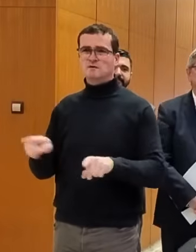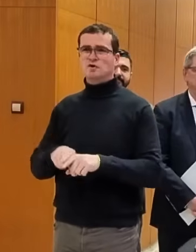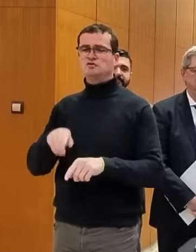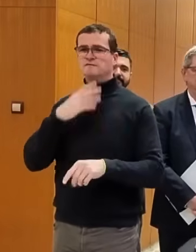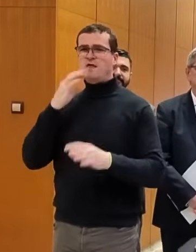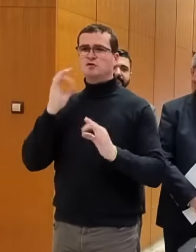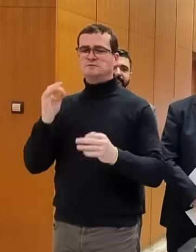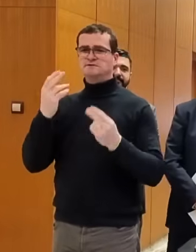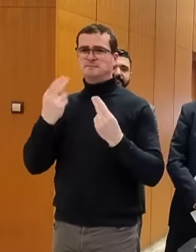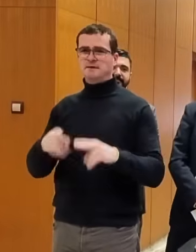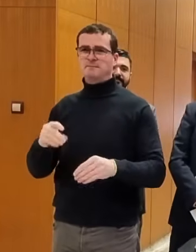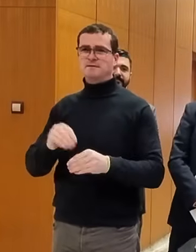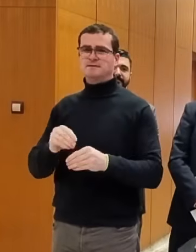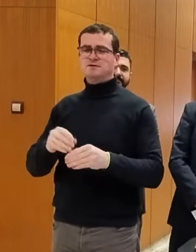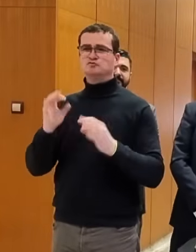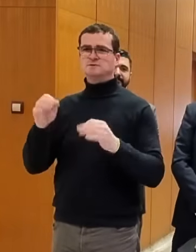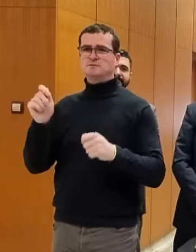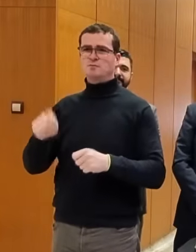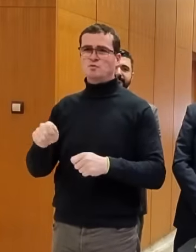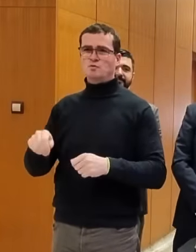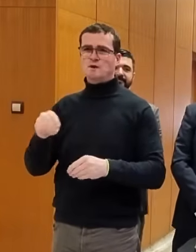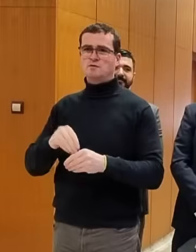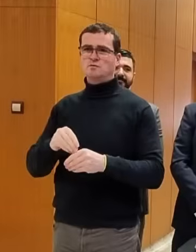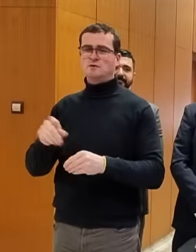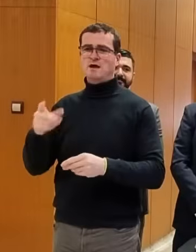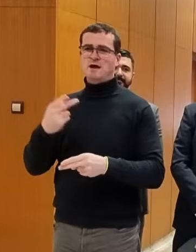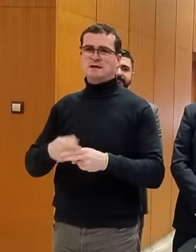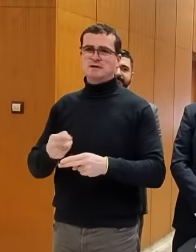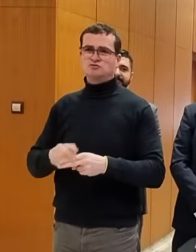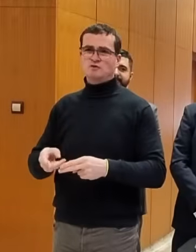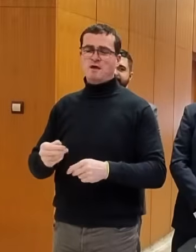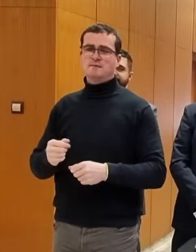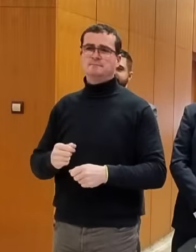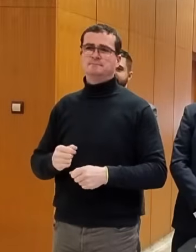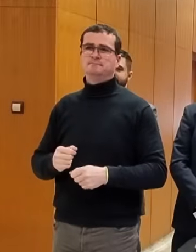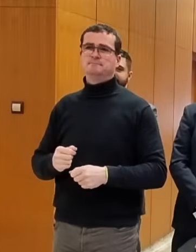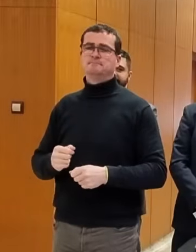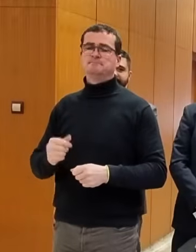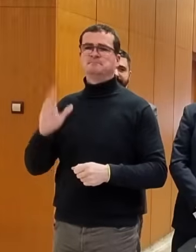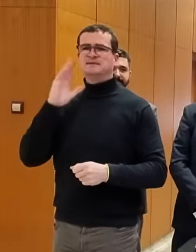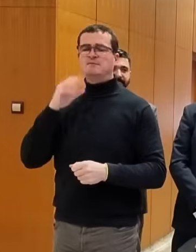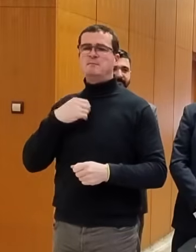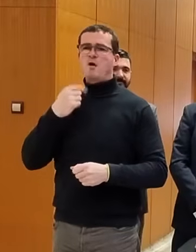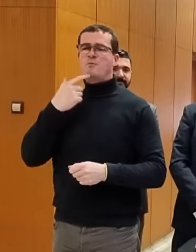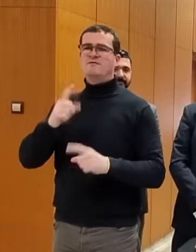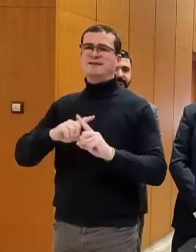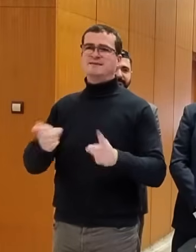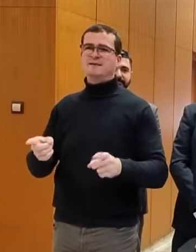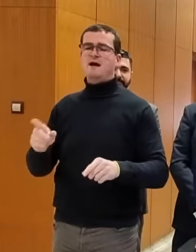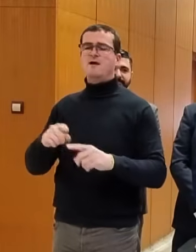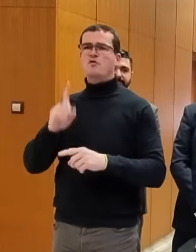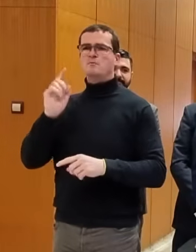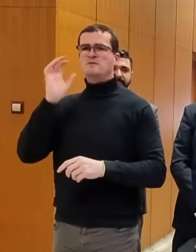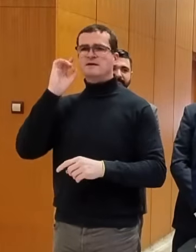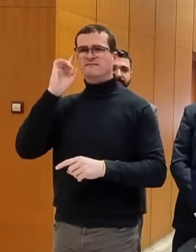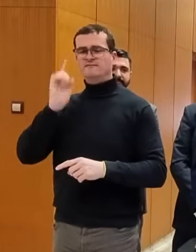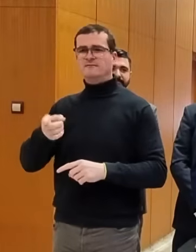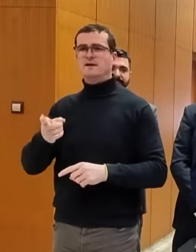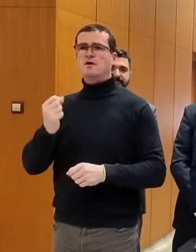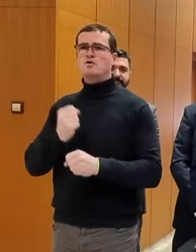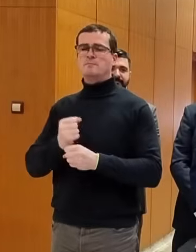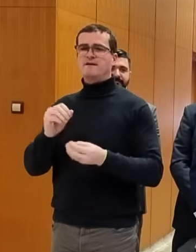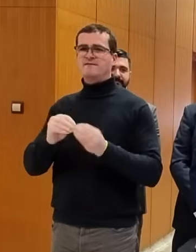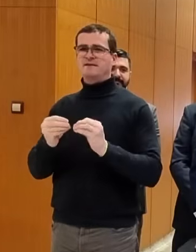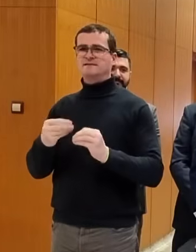mnohé špeciálne prípady, ktorými sa špeciálna prokuratúra zaoberala. Neviem, ako to povedať inak, ale dobre viete, že robíme